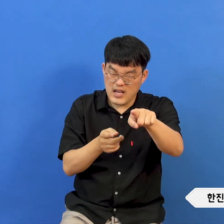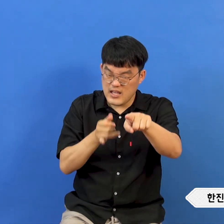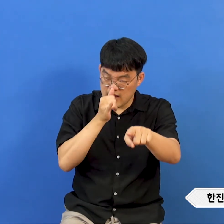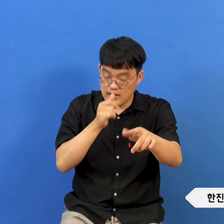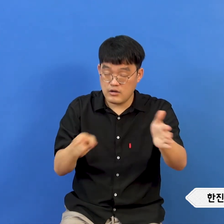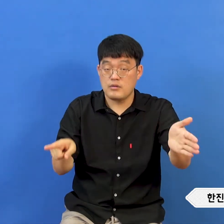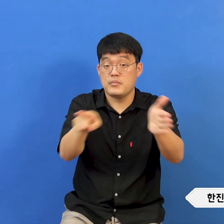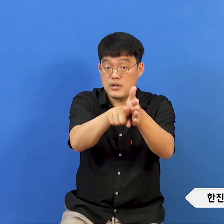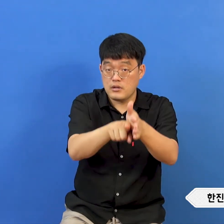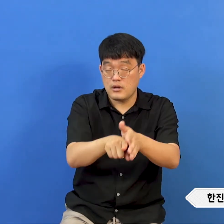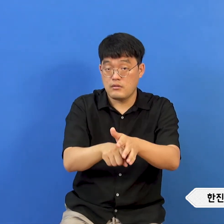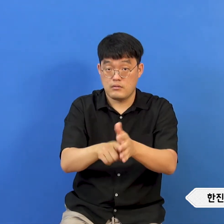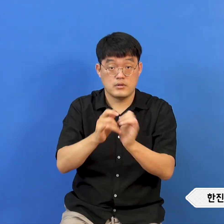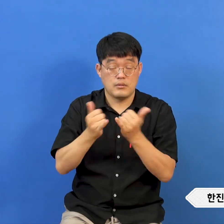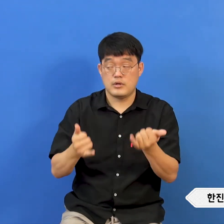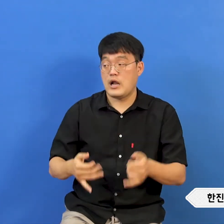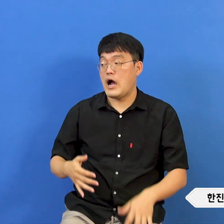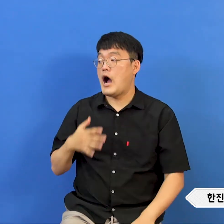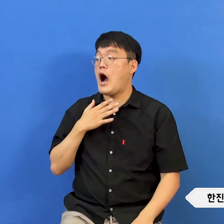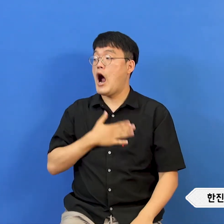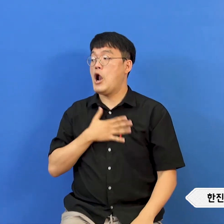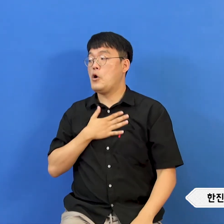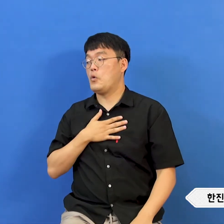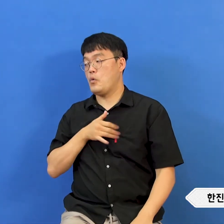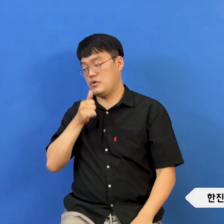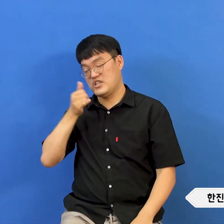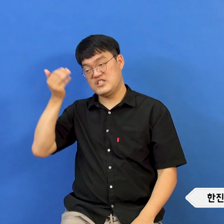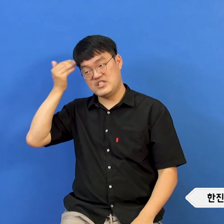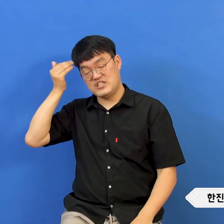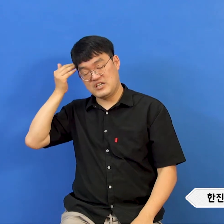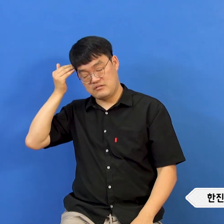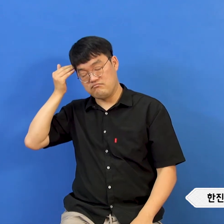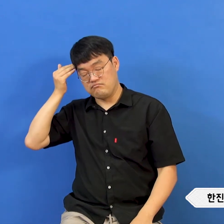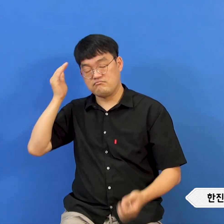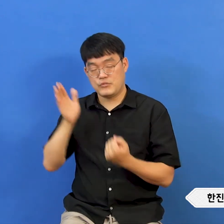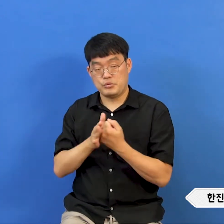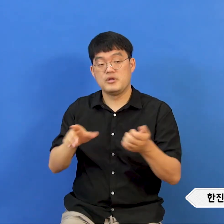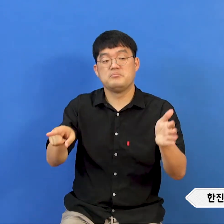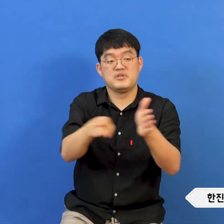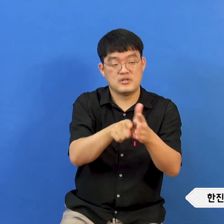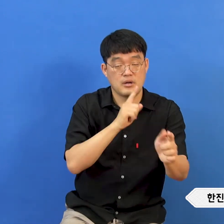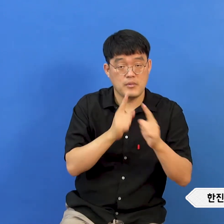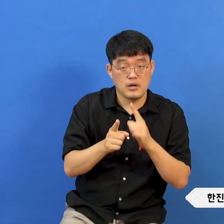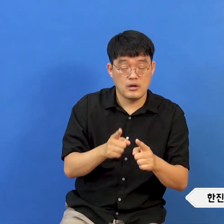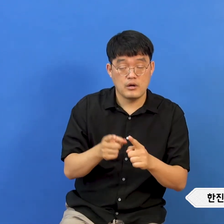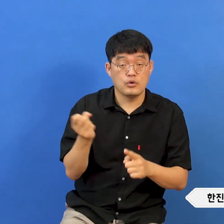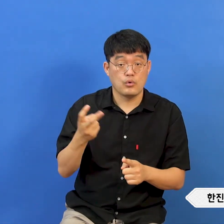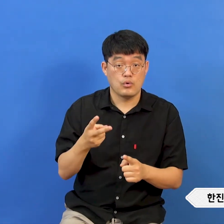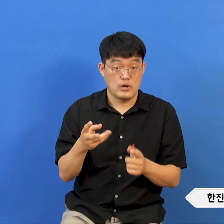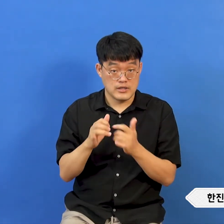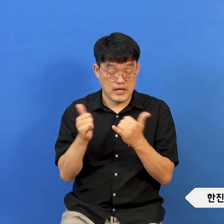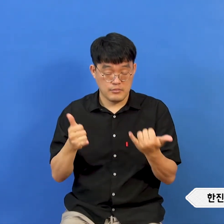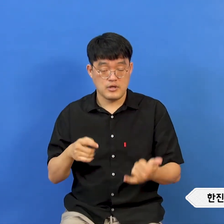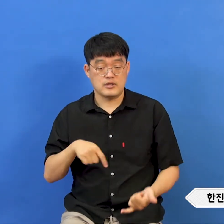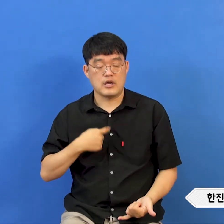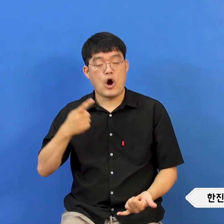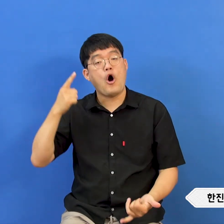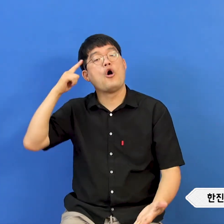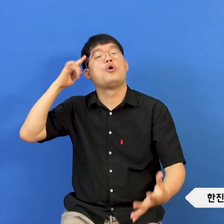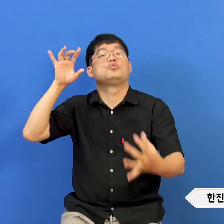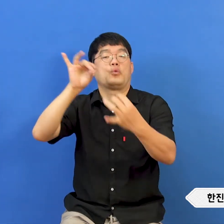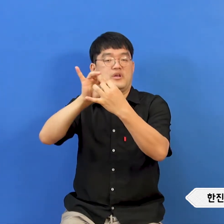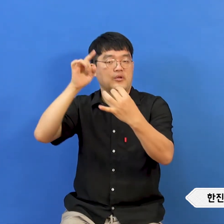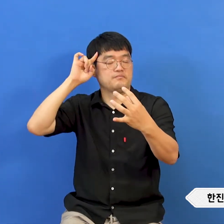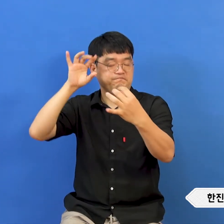있는 것을 믿는다, 이렇게 표현할 때가 있습니다. 또 사람들은 자기가 찬동하는 것을 믿는다고 표현할 때가